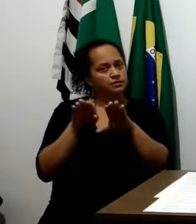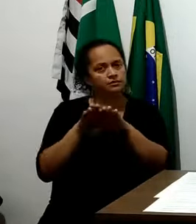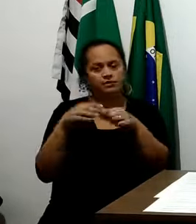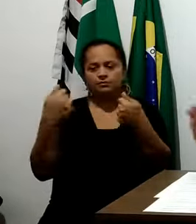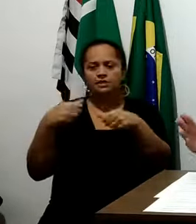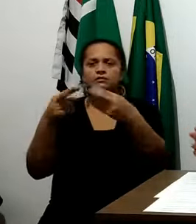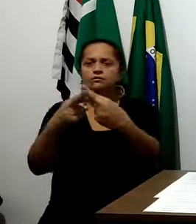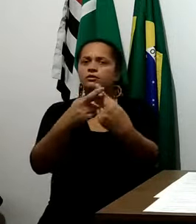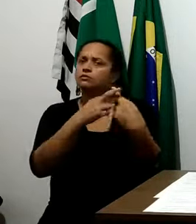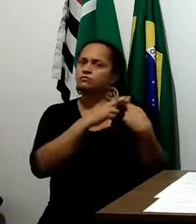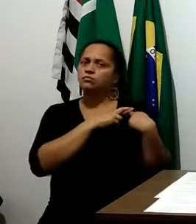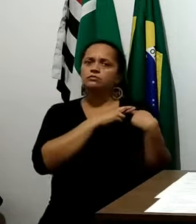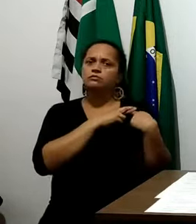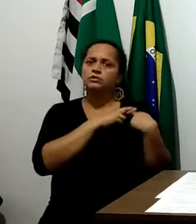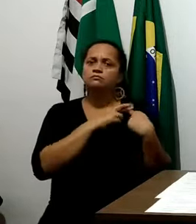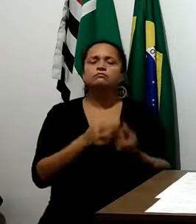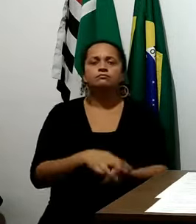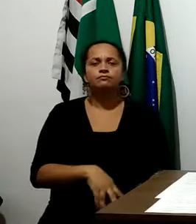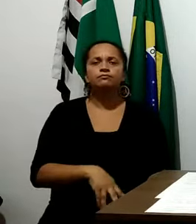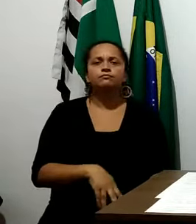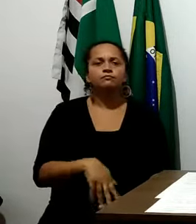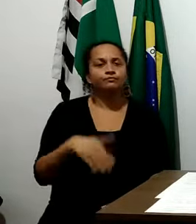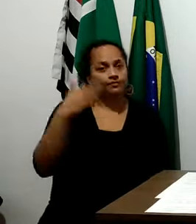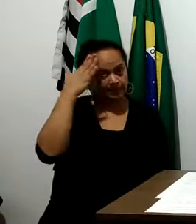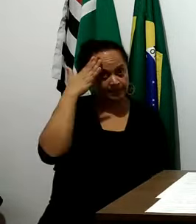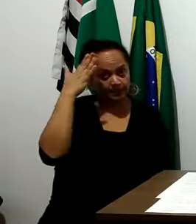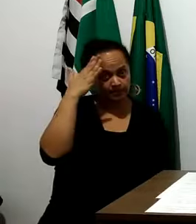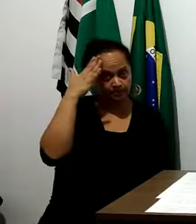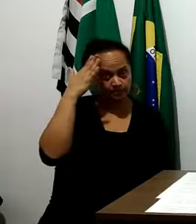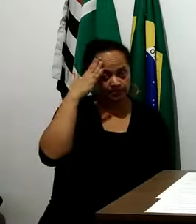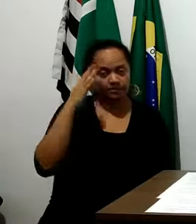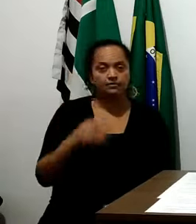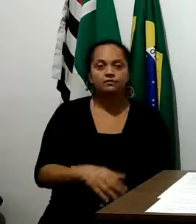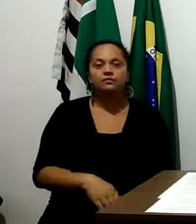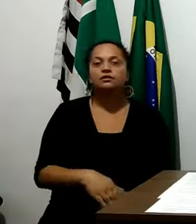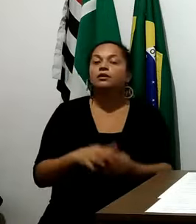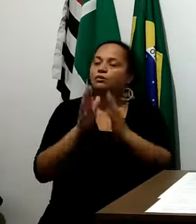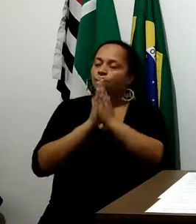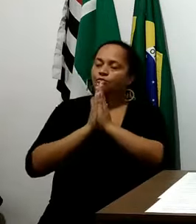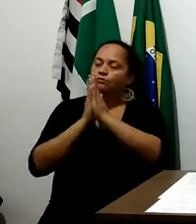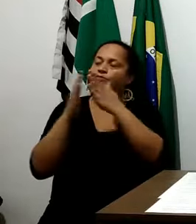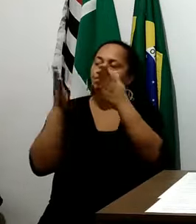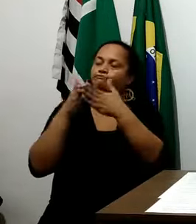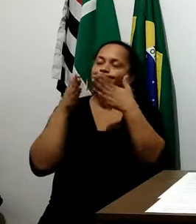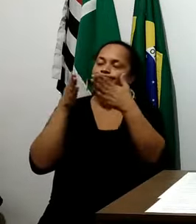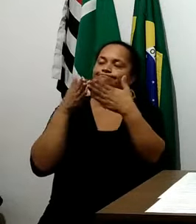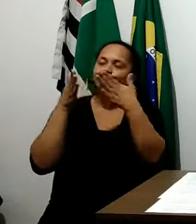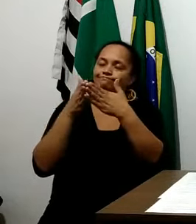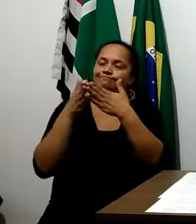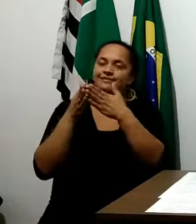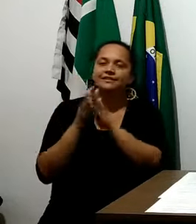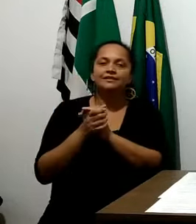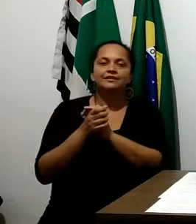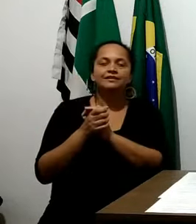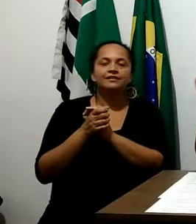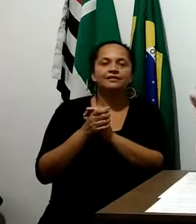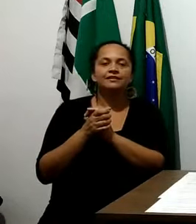responsabilidade. Sabemos que o papel da intercessão, ele normalmente é um papel não